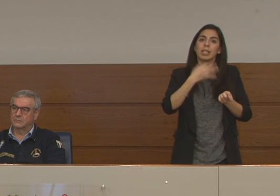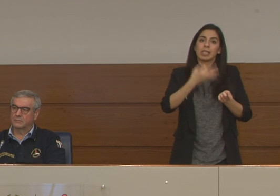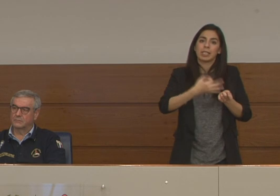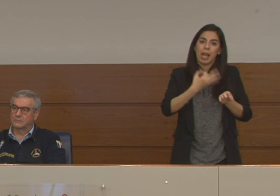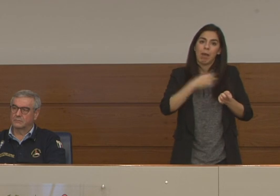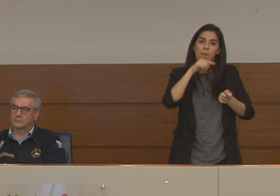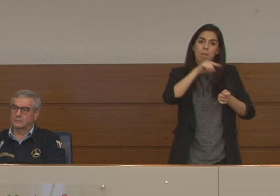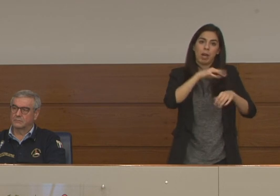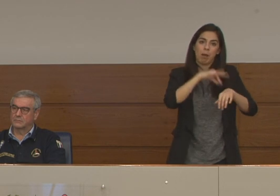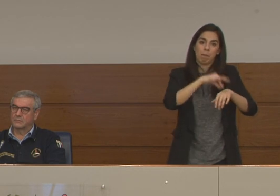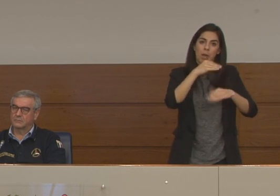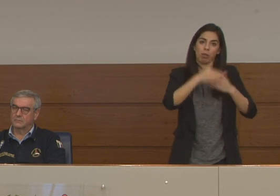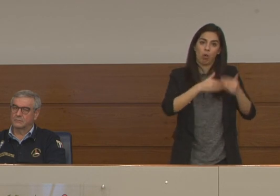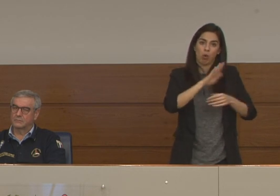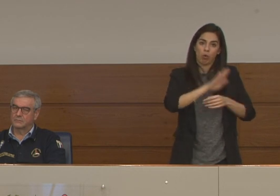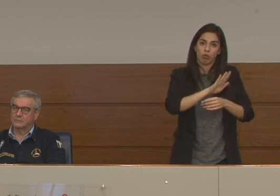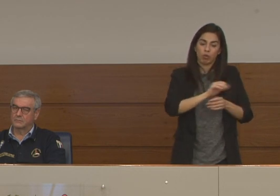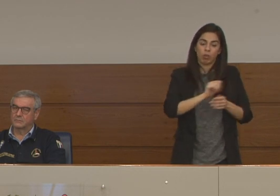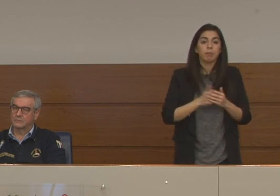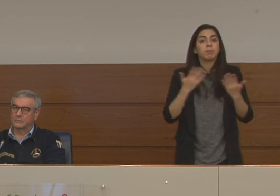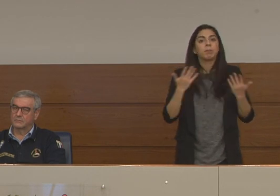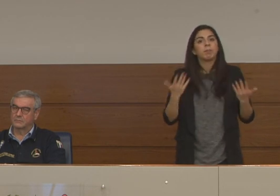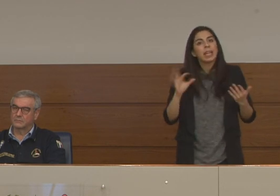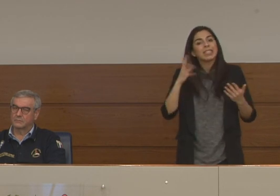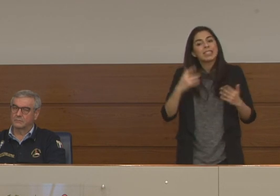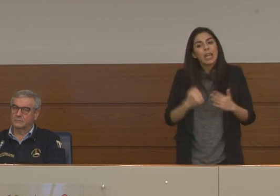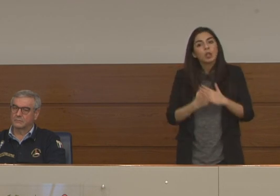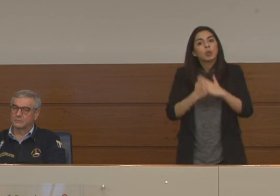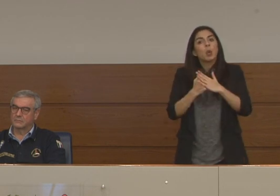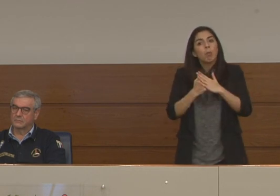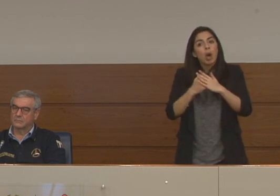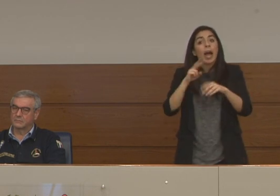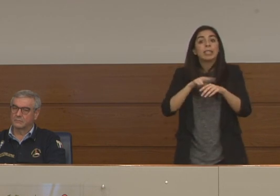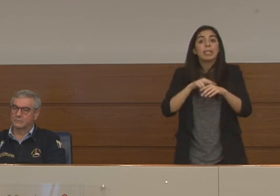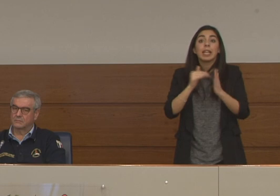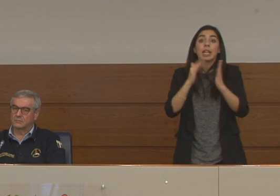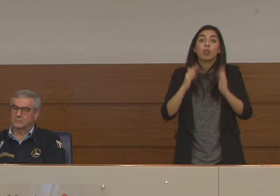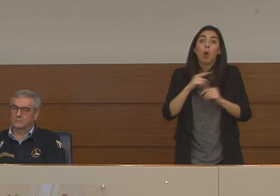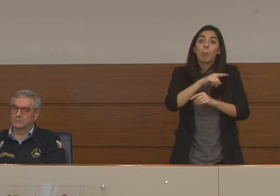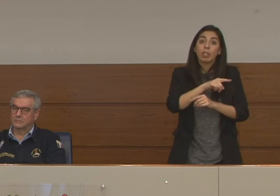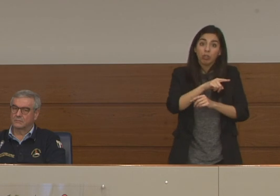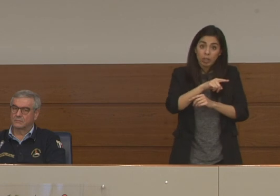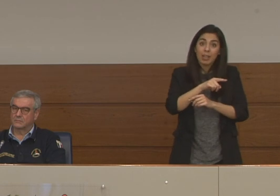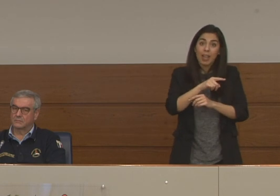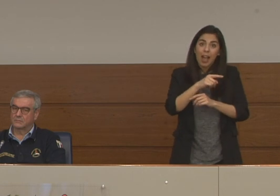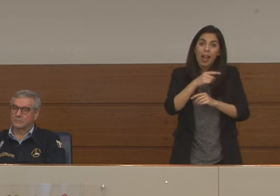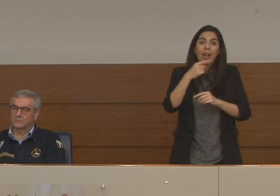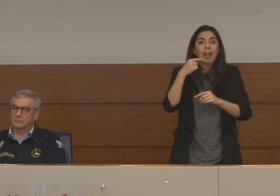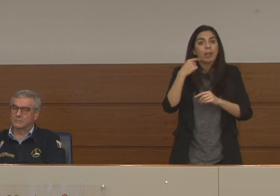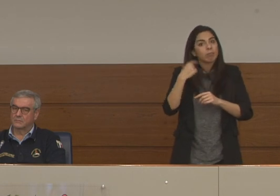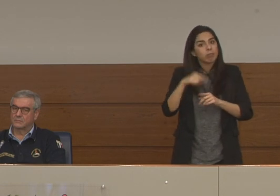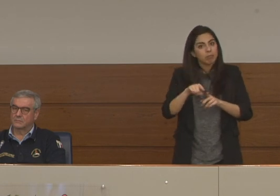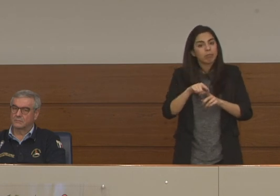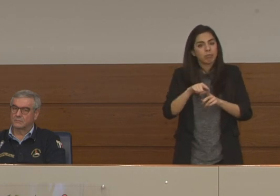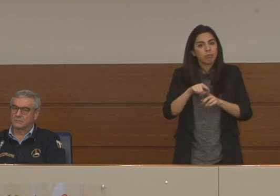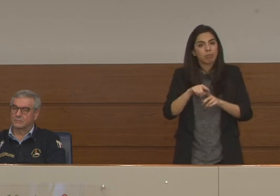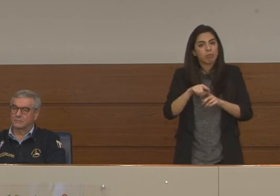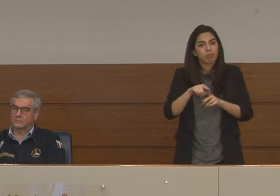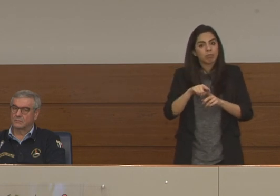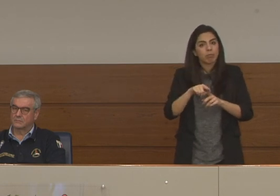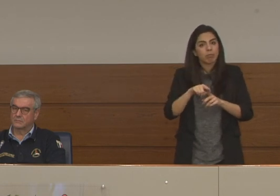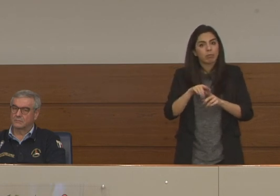e il rafforzamento di un'assistenza domiciliare in particolare che è particolarmente invece scusate